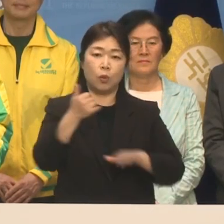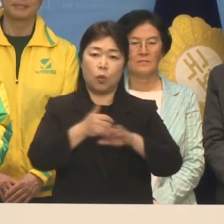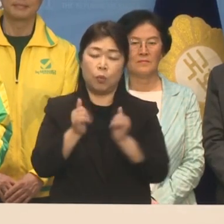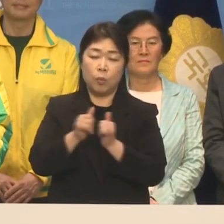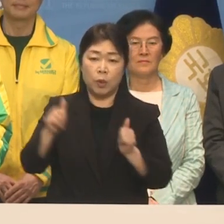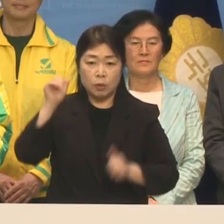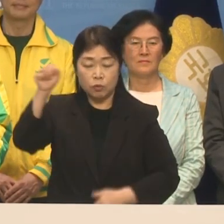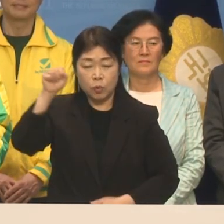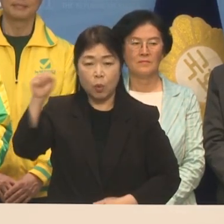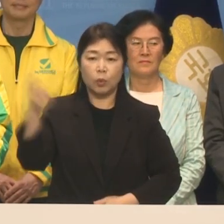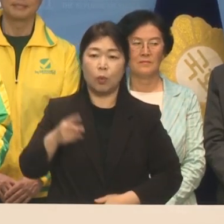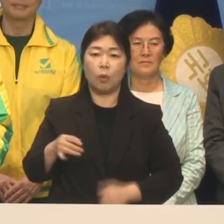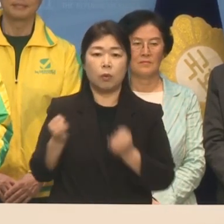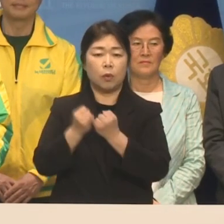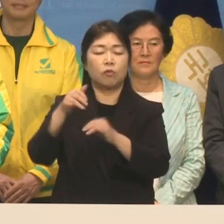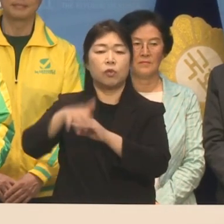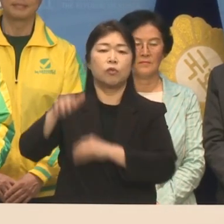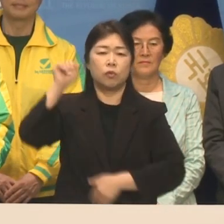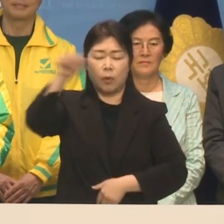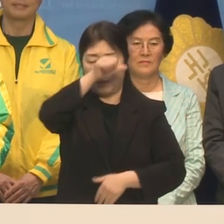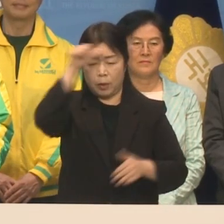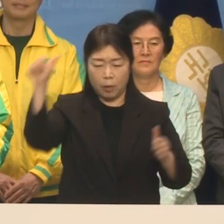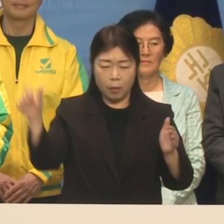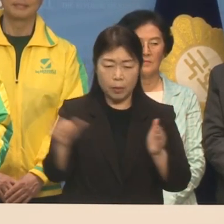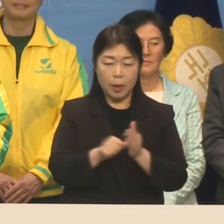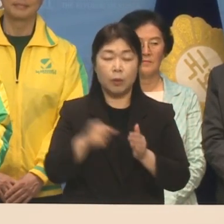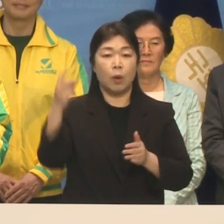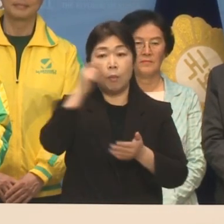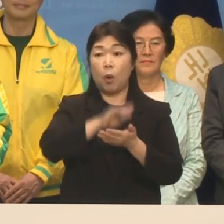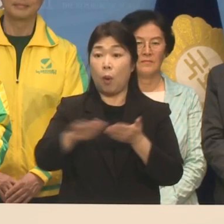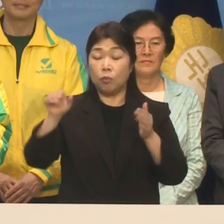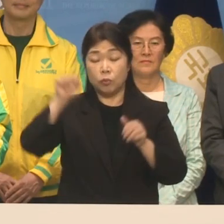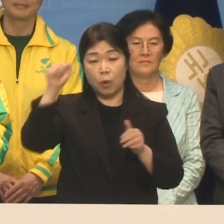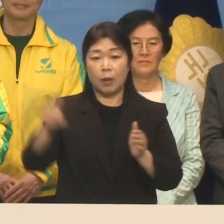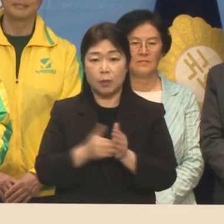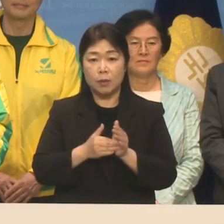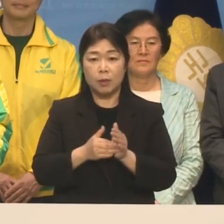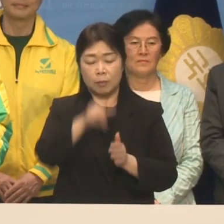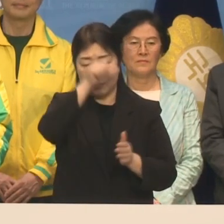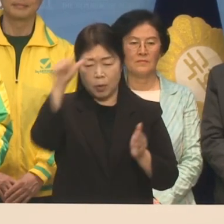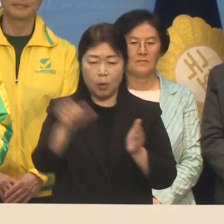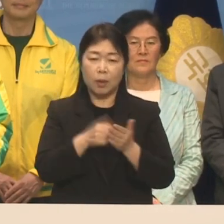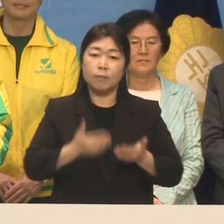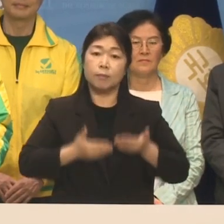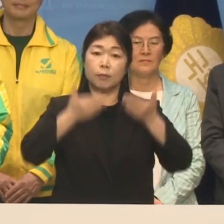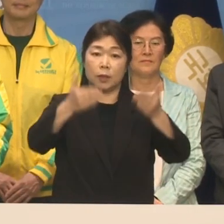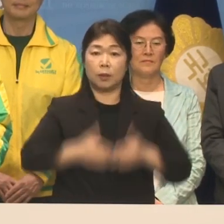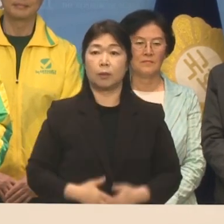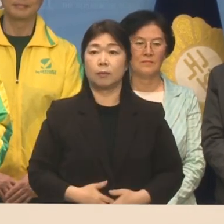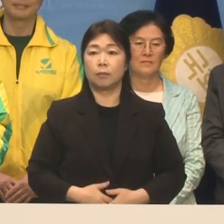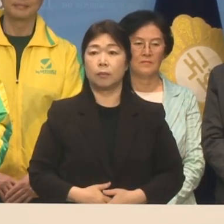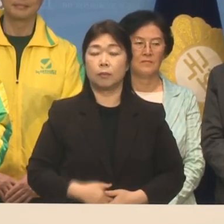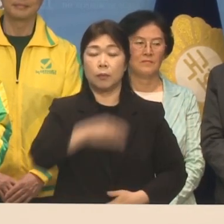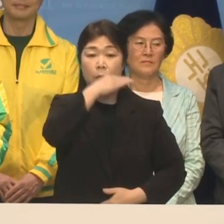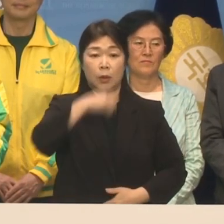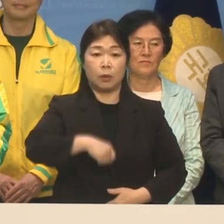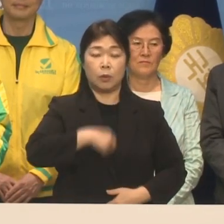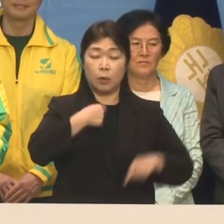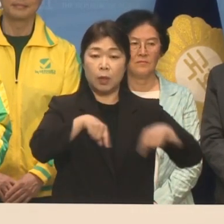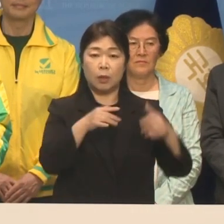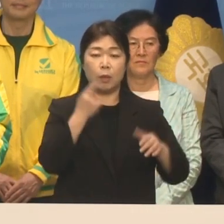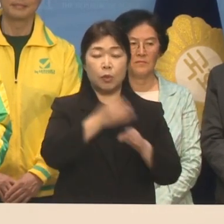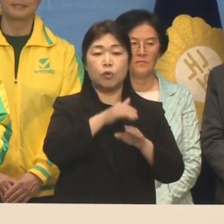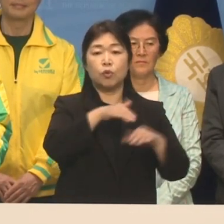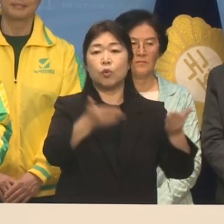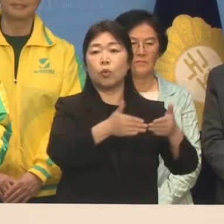페미니즘운동, 평화운동에 평생을 헌신해 주신 분들을 모셨습니다. 먼저 녹색정의당은 민주노동당 시절부터